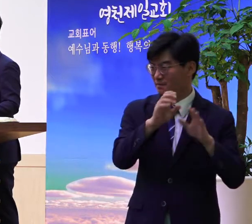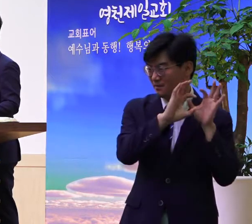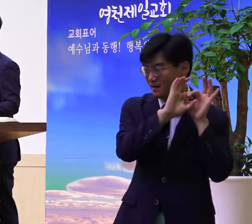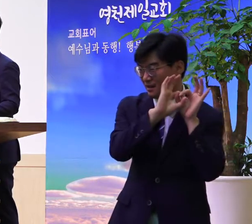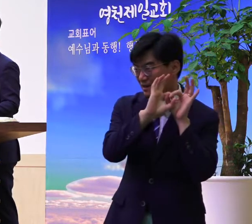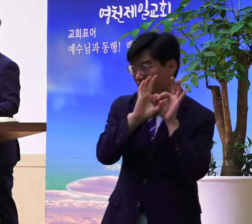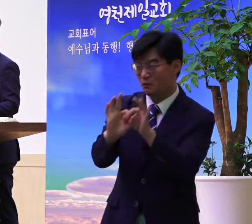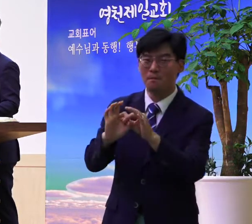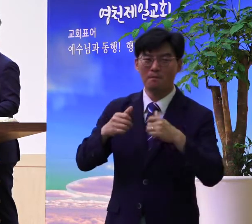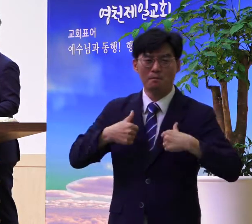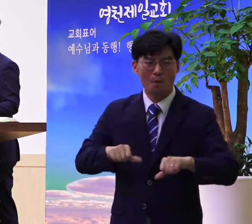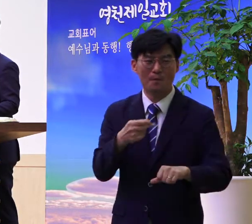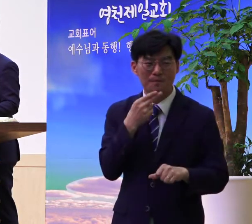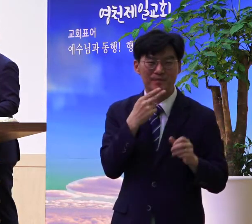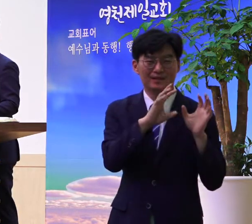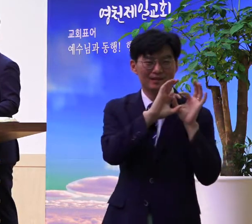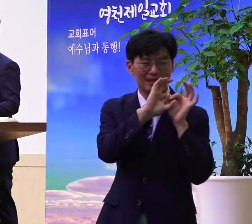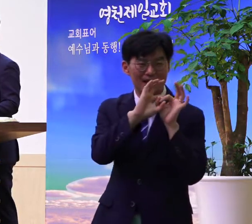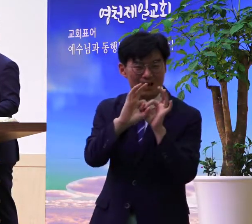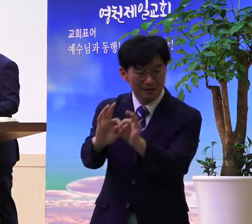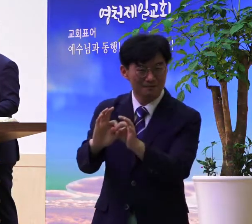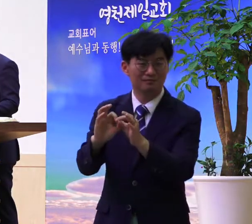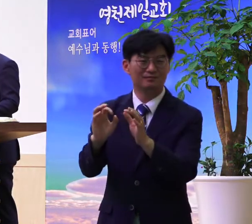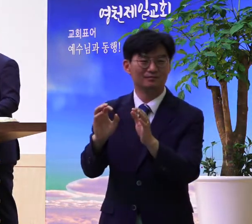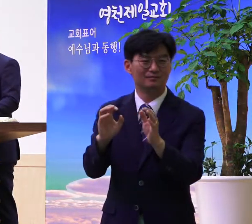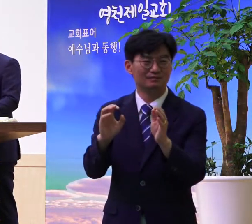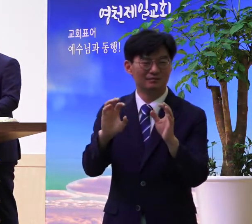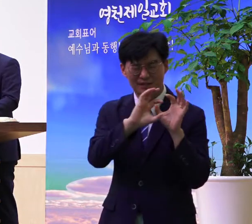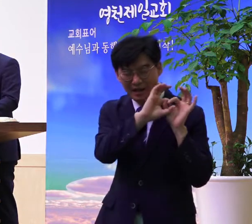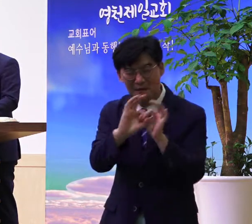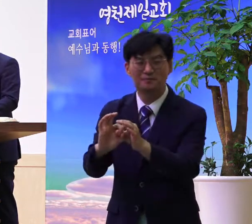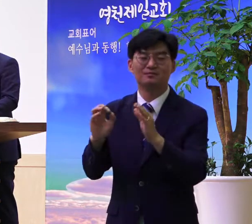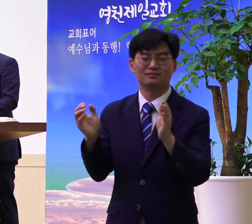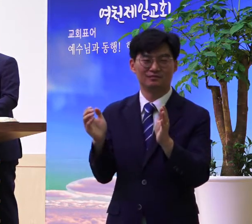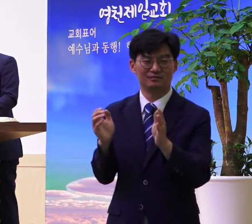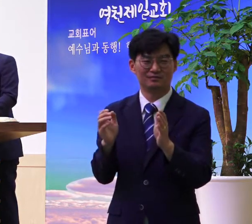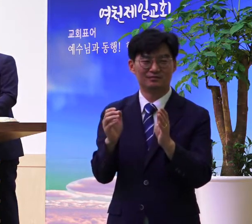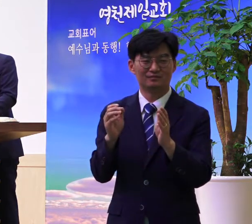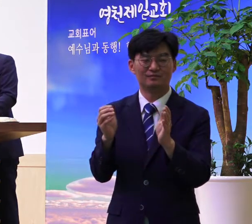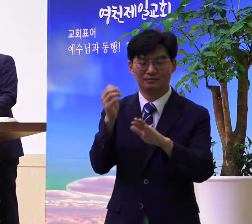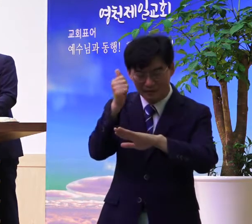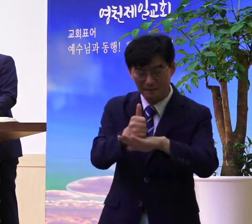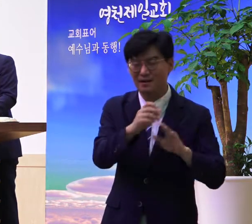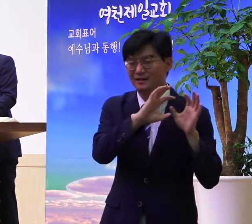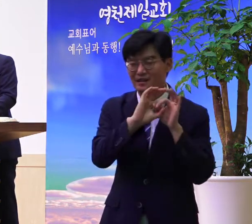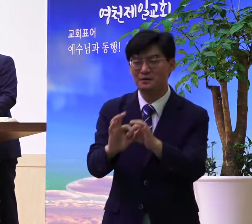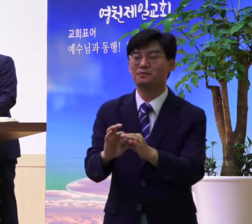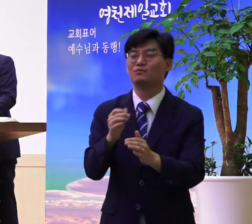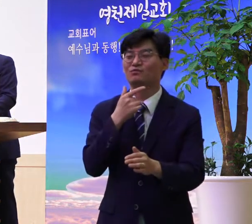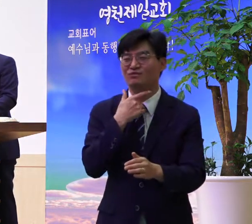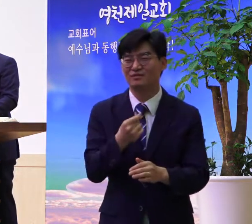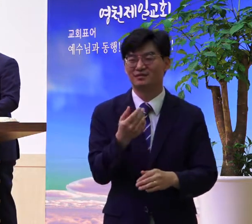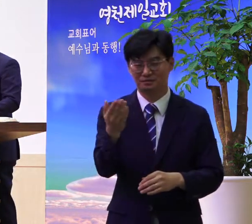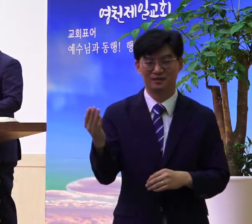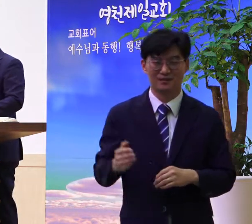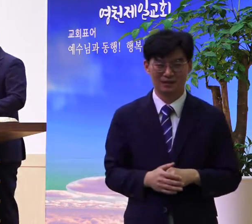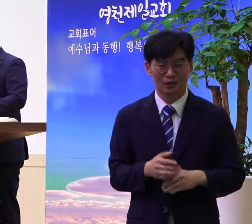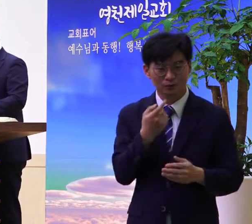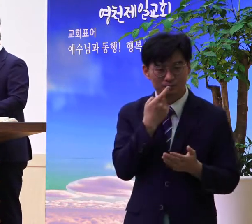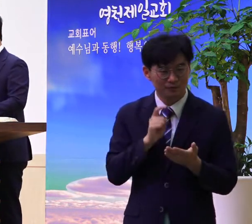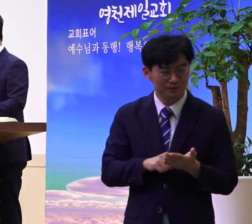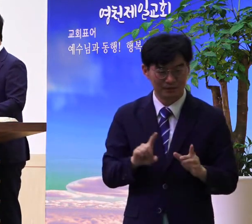보면 이 신앙의 여정을 끝까지 완주한다고 하는 것이 쉽지는 않은 일일 수 있다 하는 것을 우리가